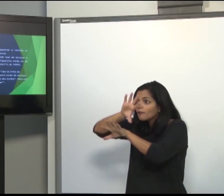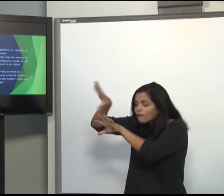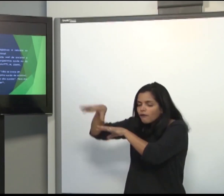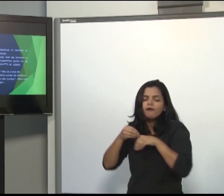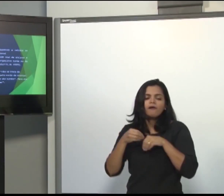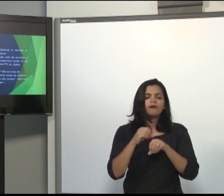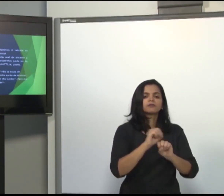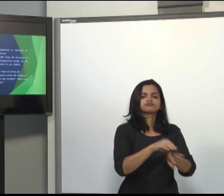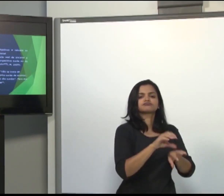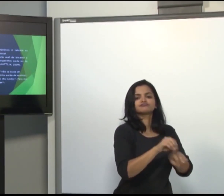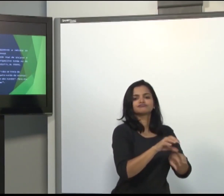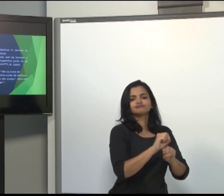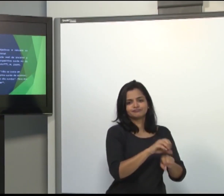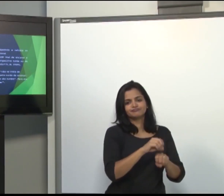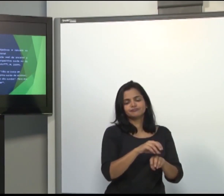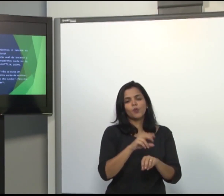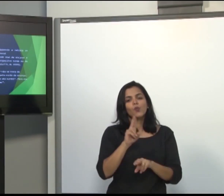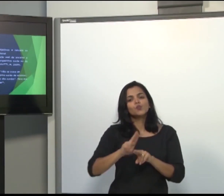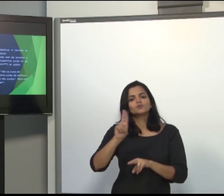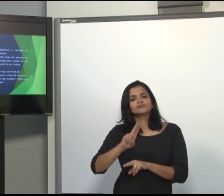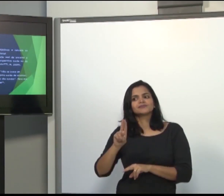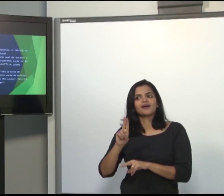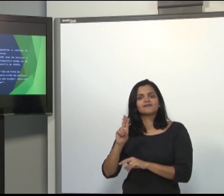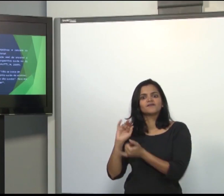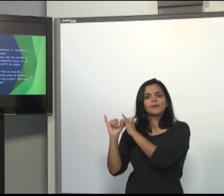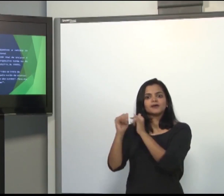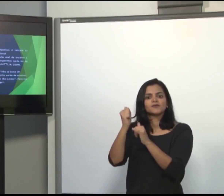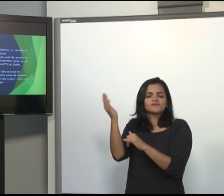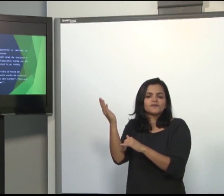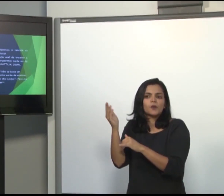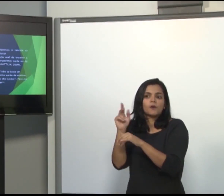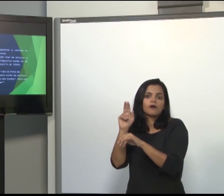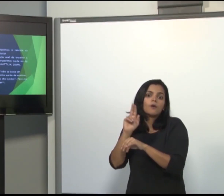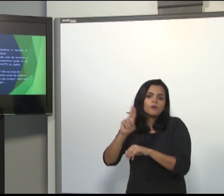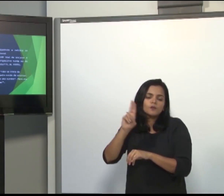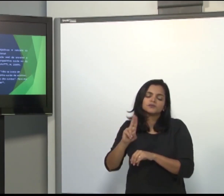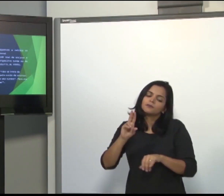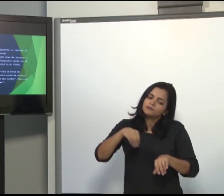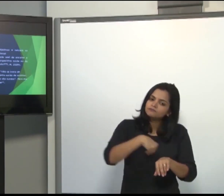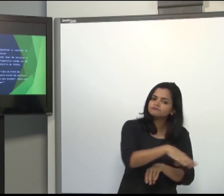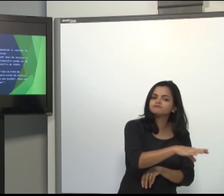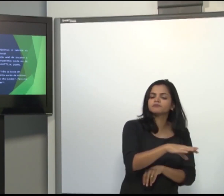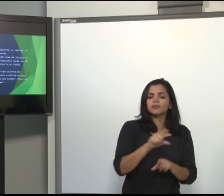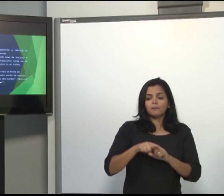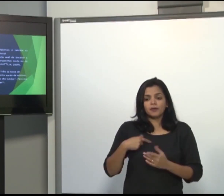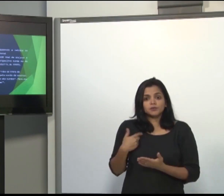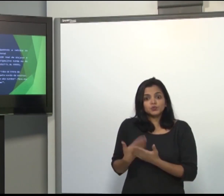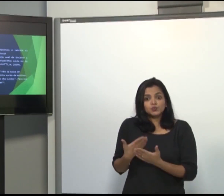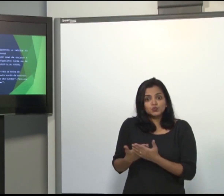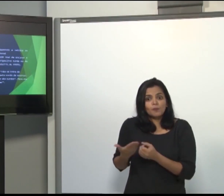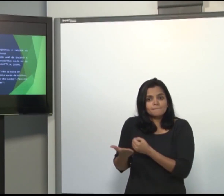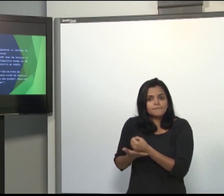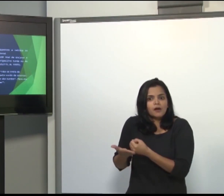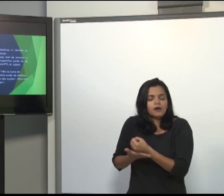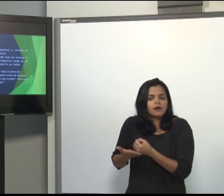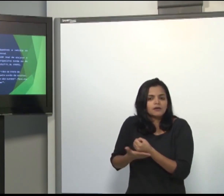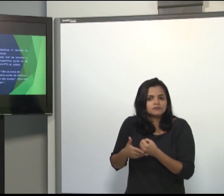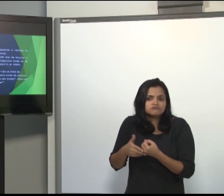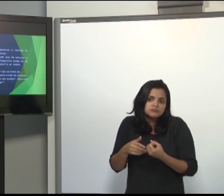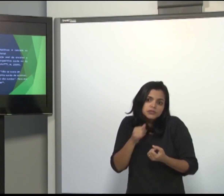Essas informações exteriores eu tenho que passar para o meu aluno, porque vai embasar esse processo. Então, vocês estão no Letras